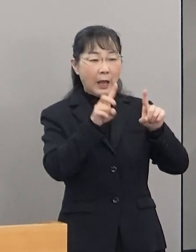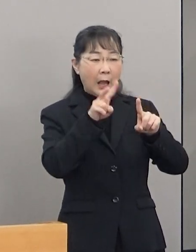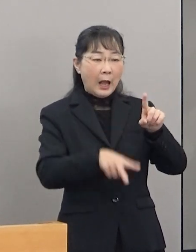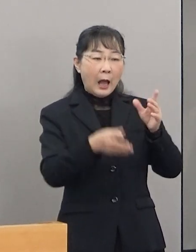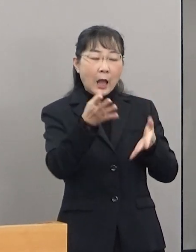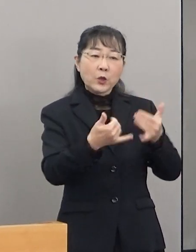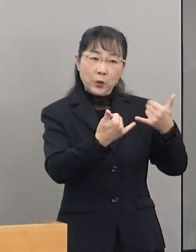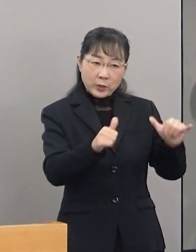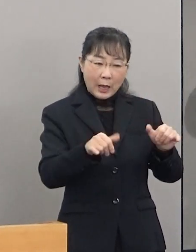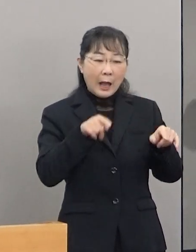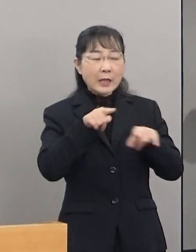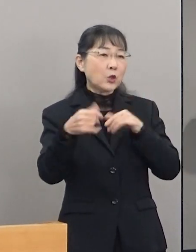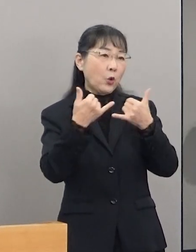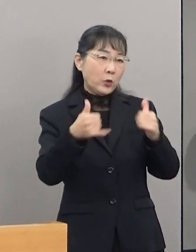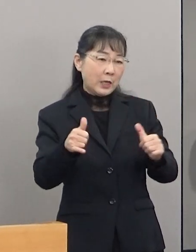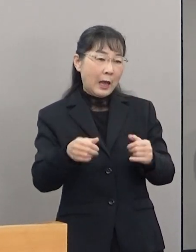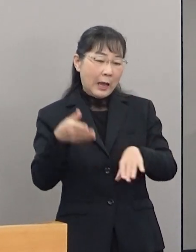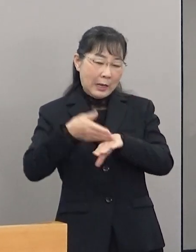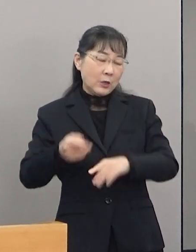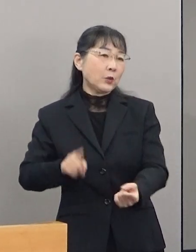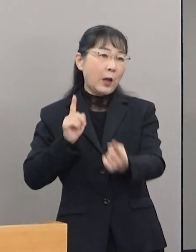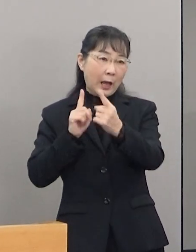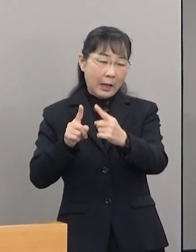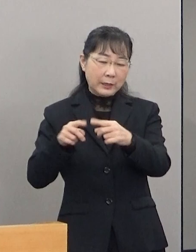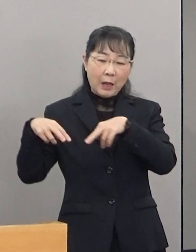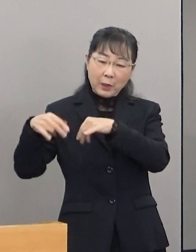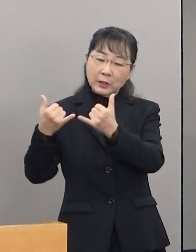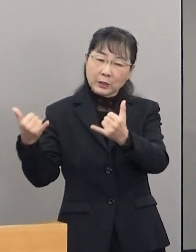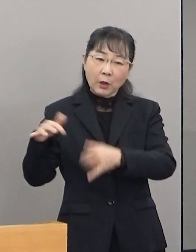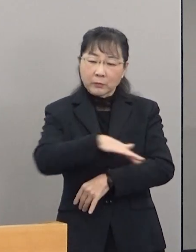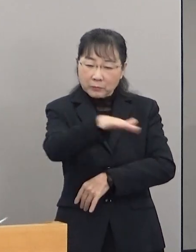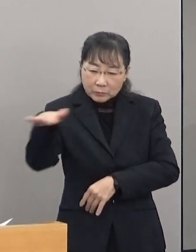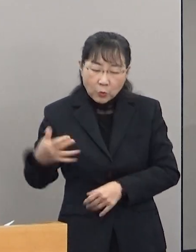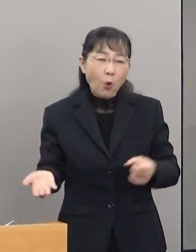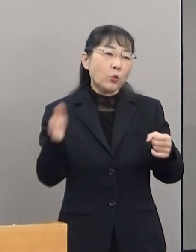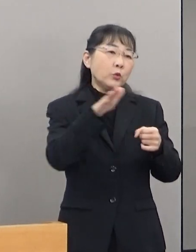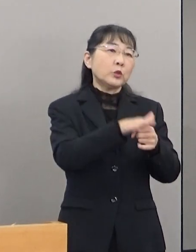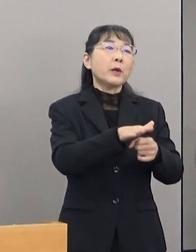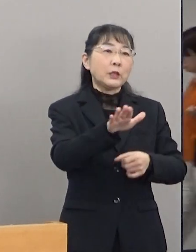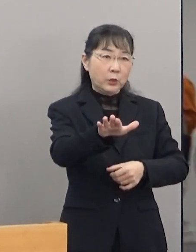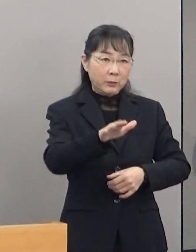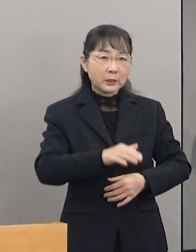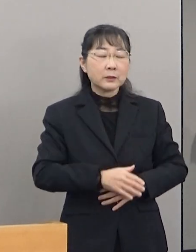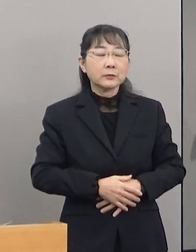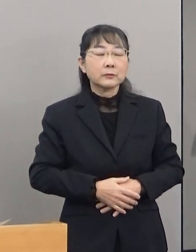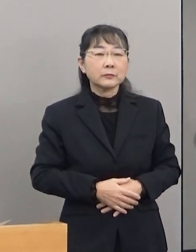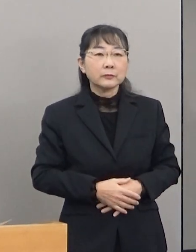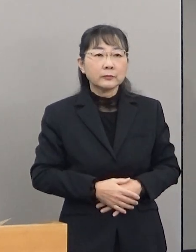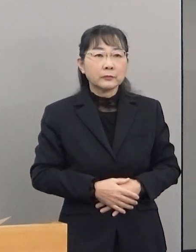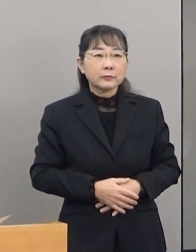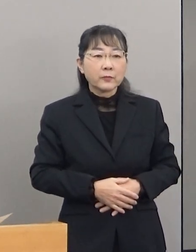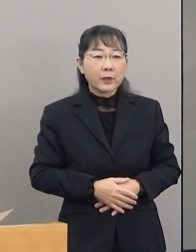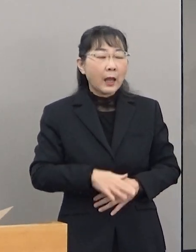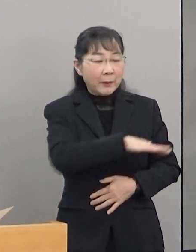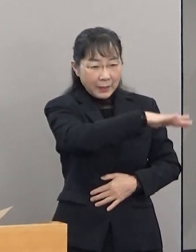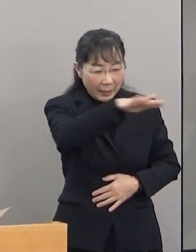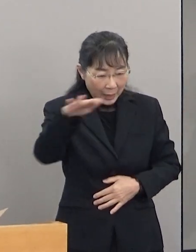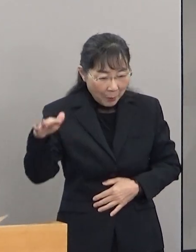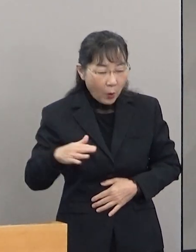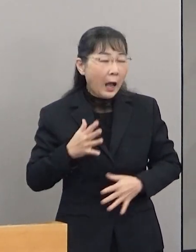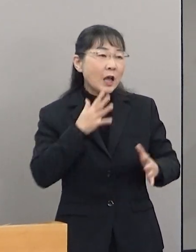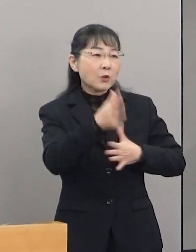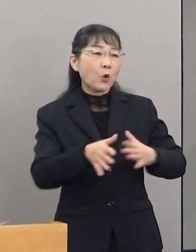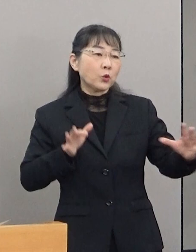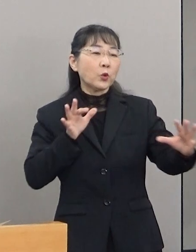者や指導者、練習相手、そしてボランティアの方も含まれております。誰もがスポーツを通